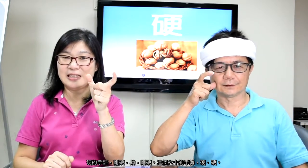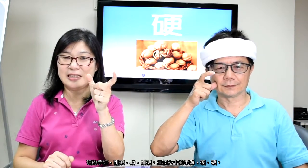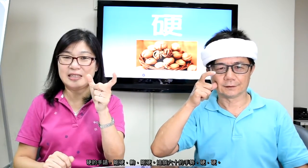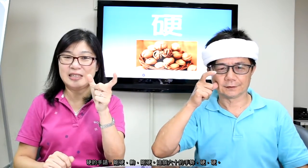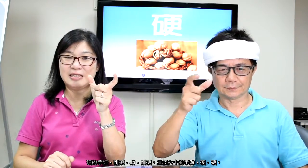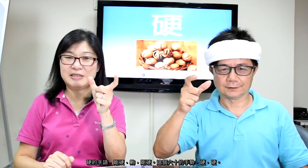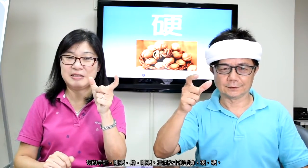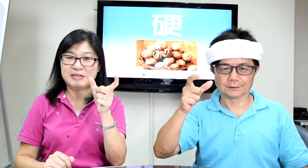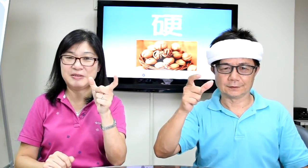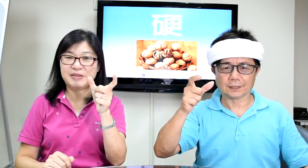硬，